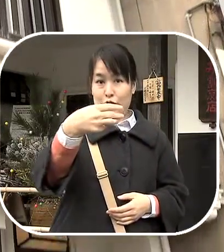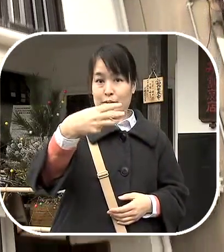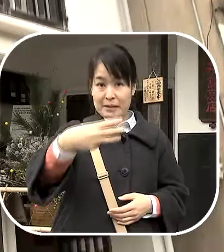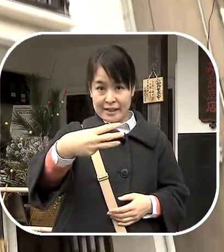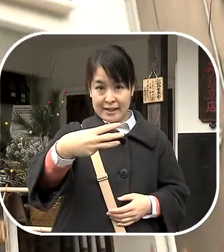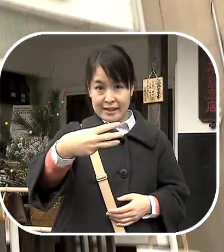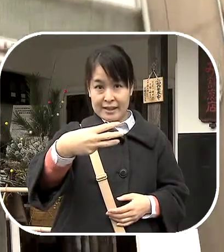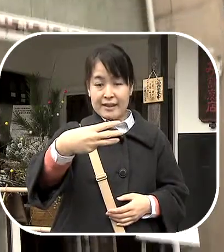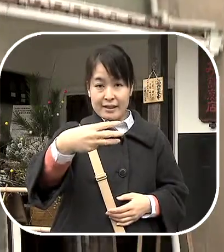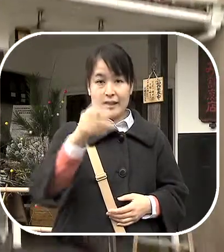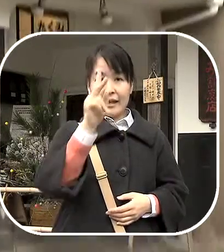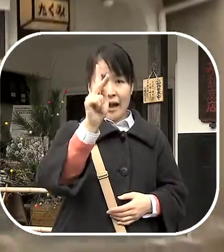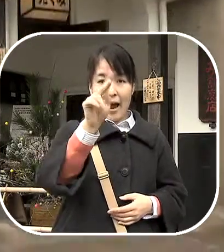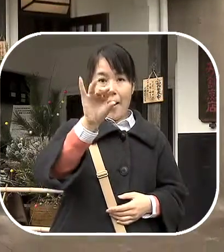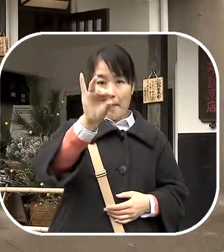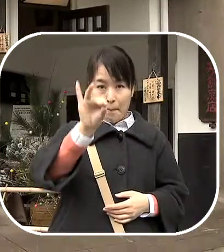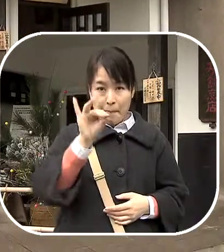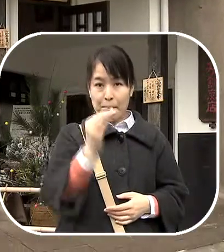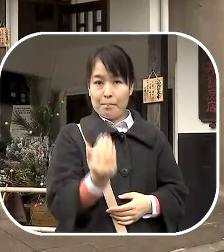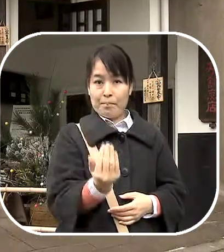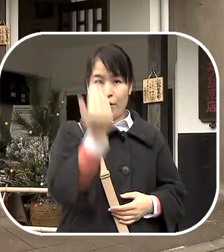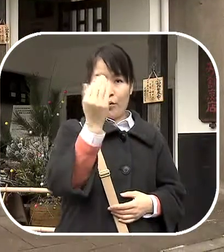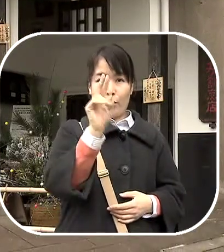匠割烹店があります。